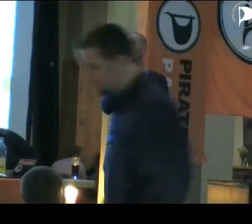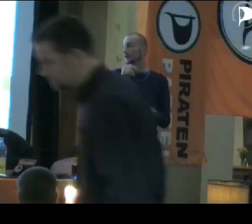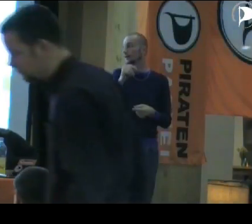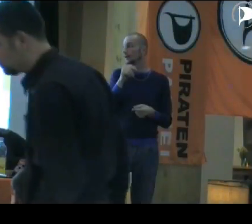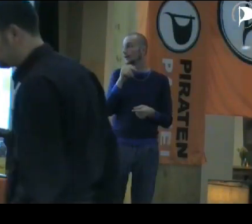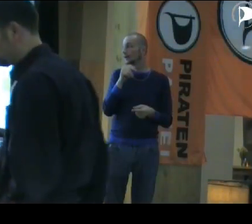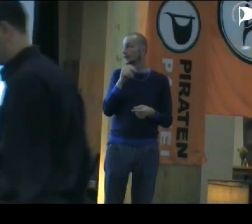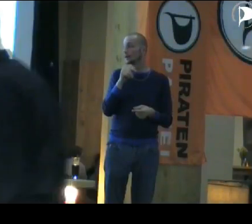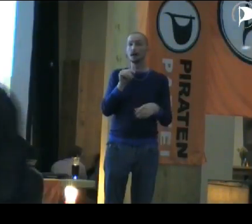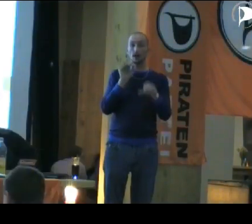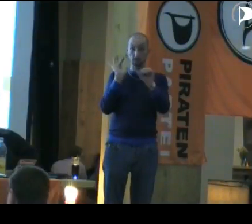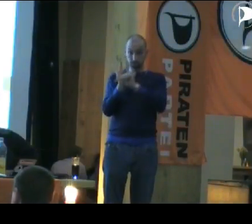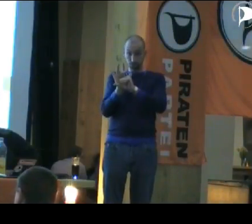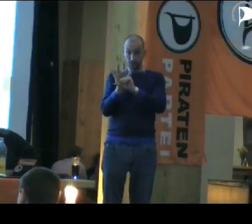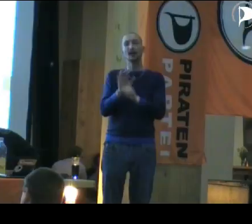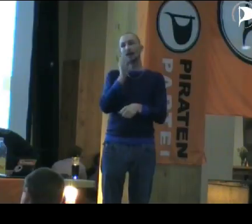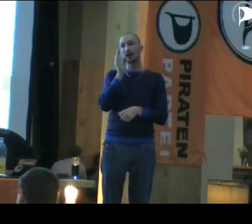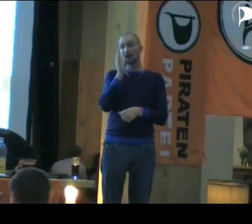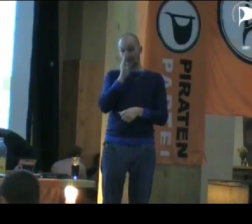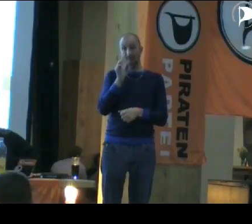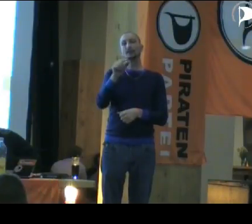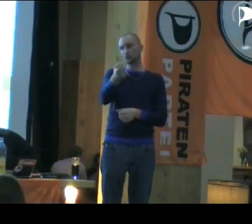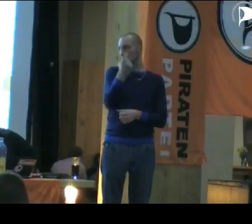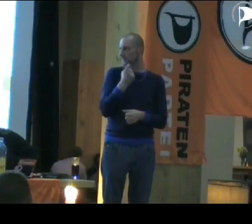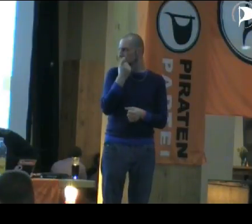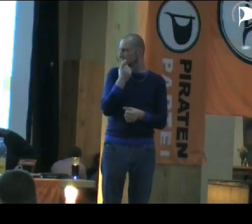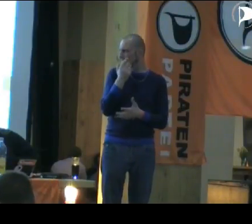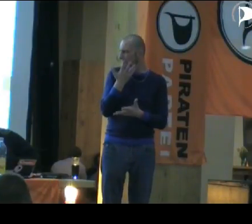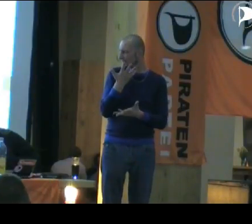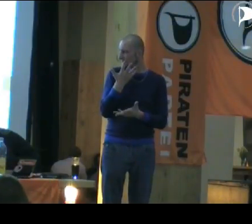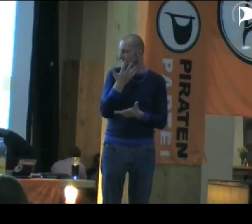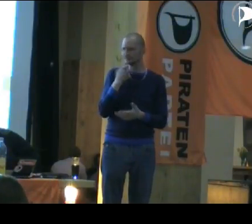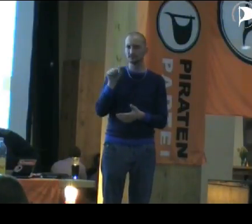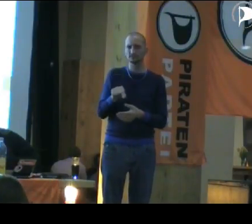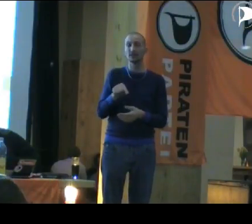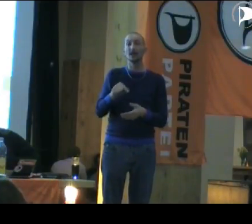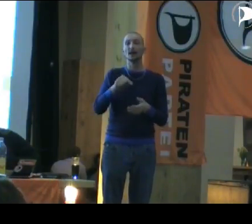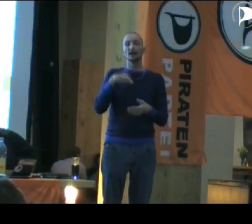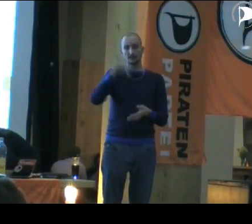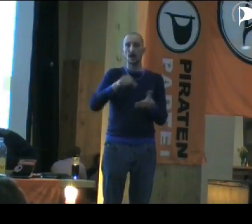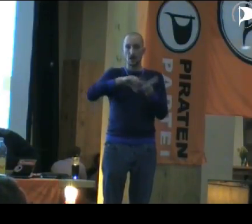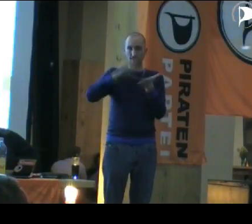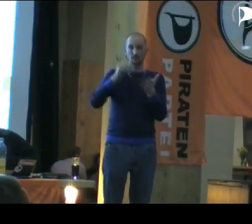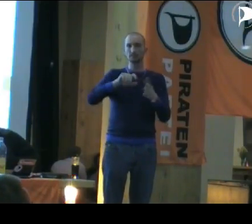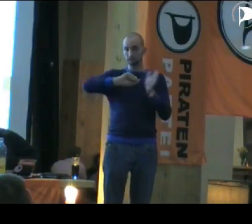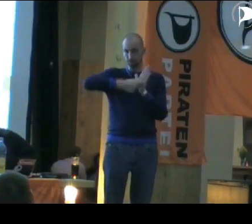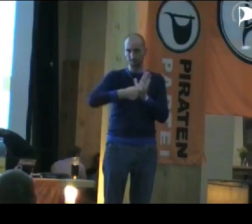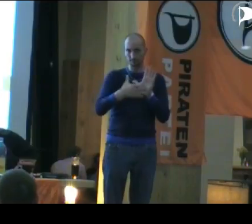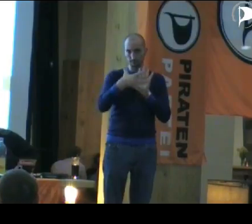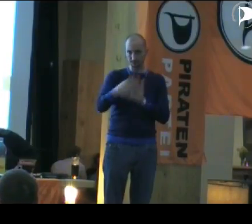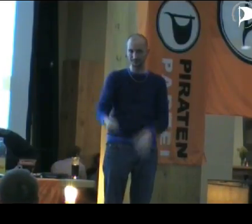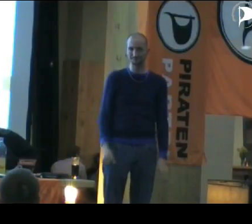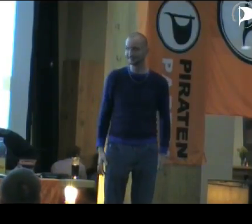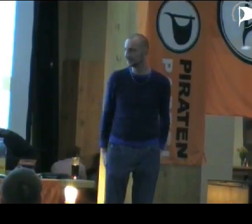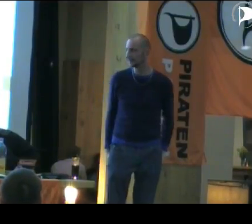einigung ich bitte alle die auf seinem wäre wir waren zu dumm wir